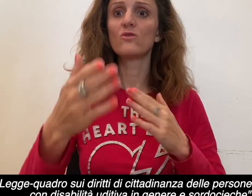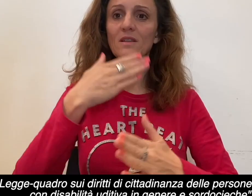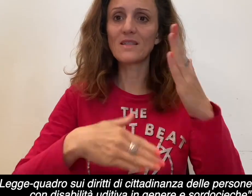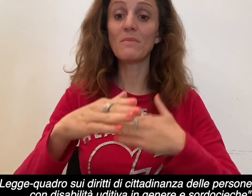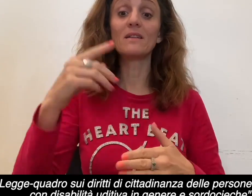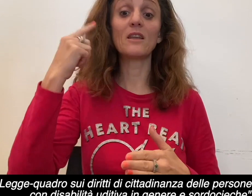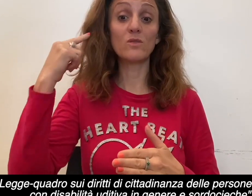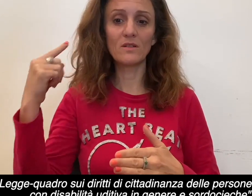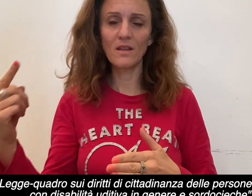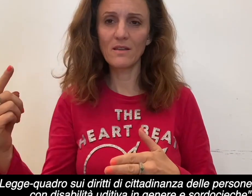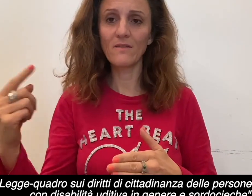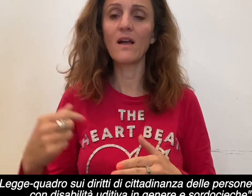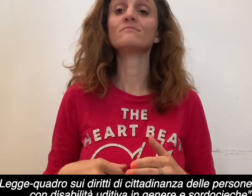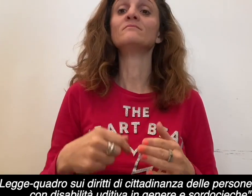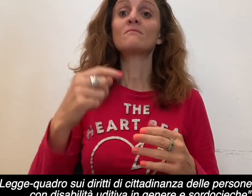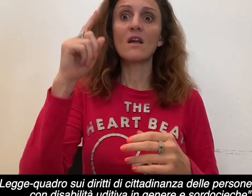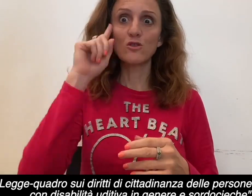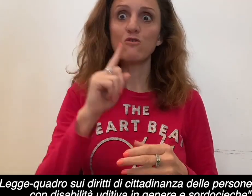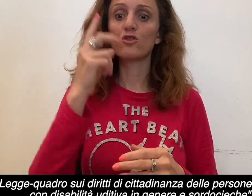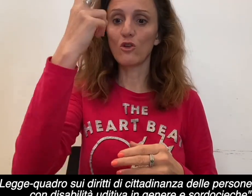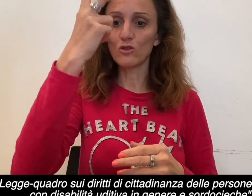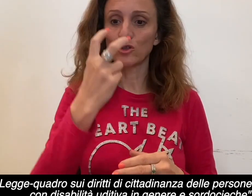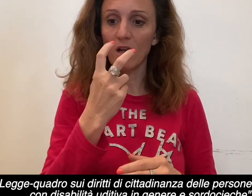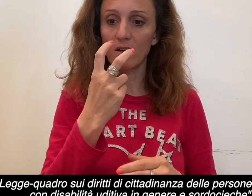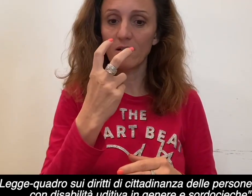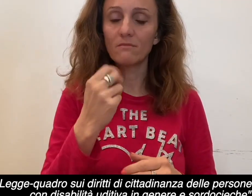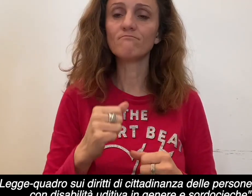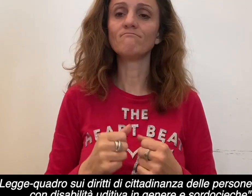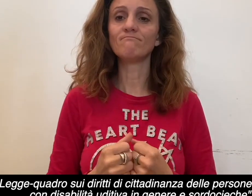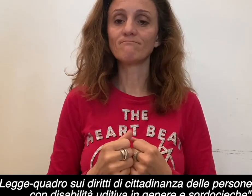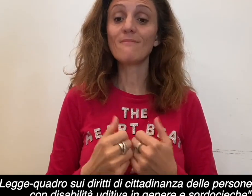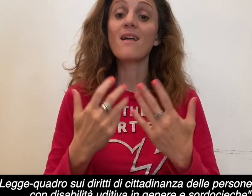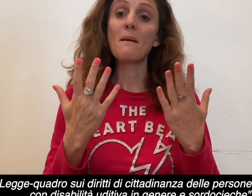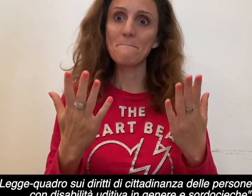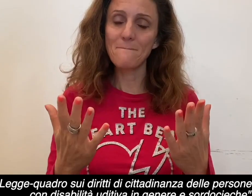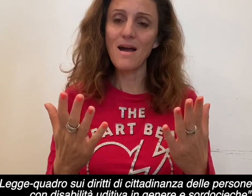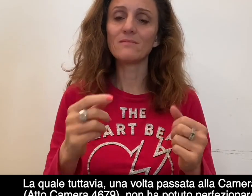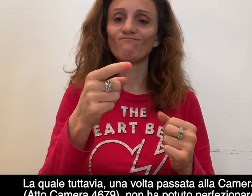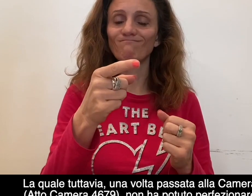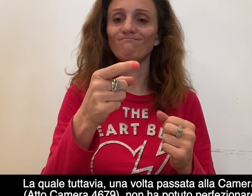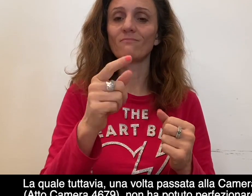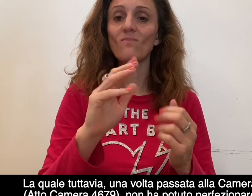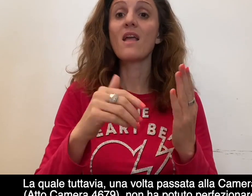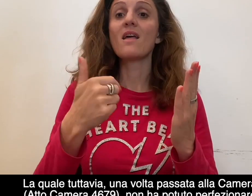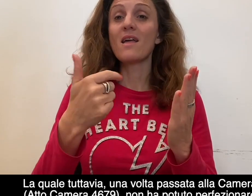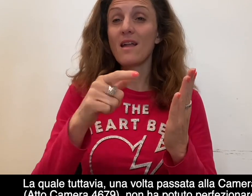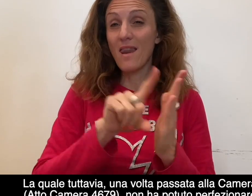con disabilità uditiva in genere è sordo cieche ecco purtroppo una